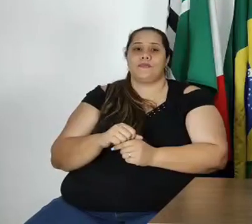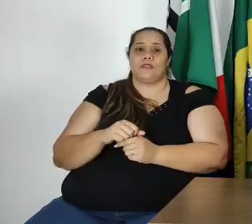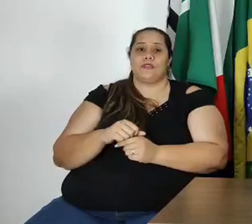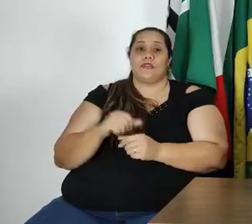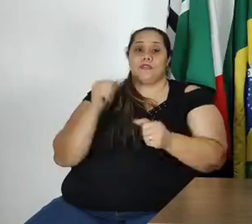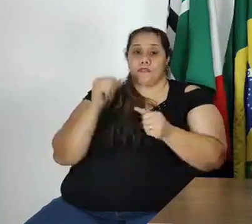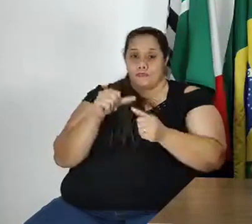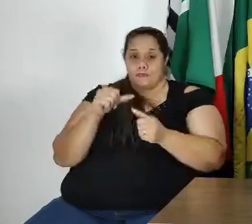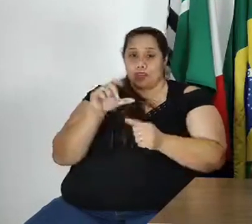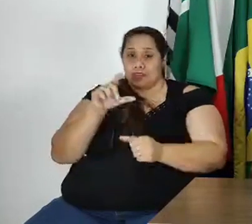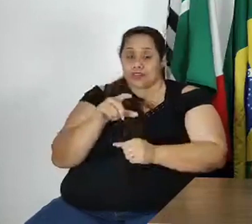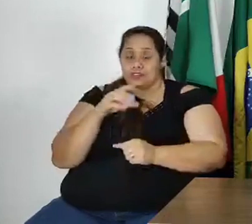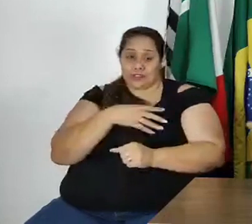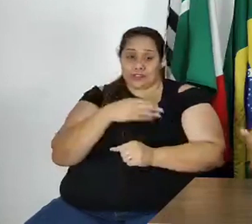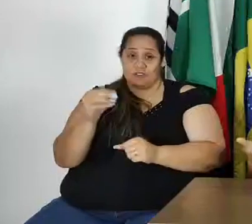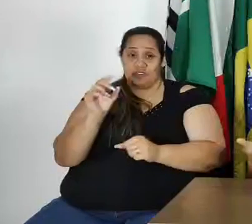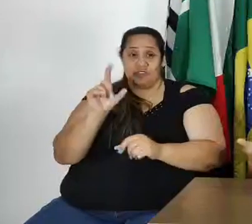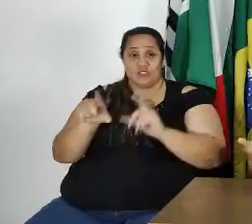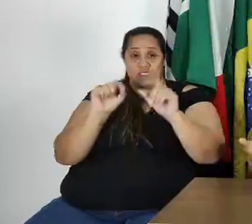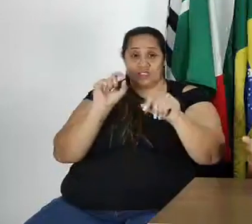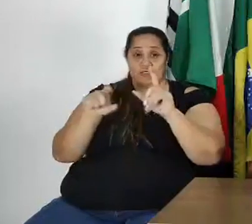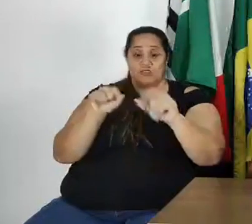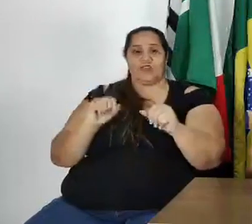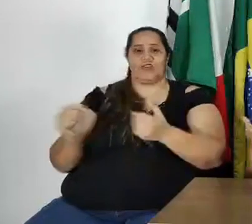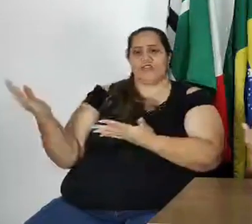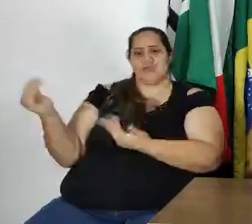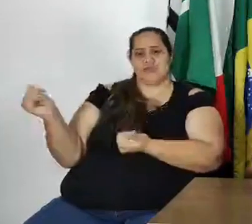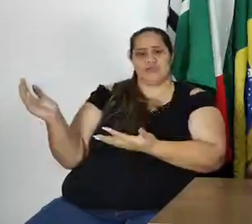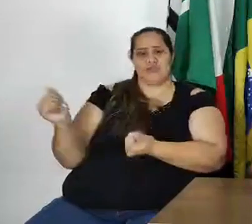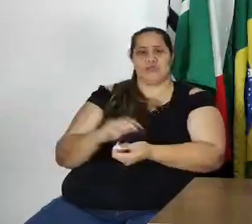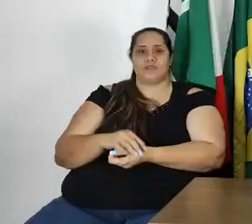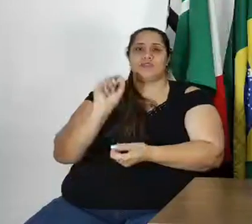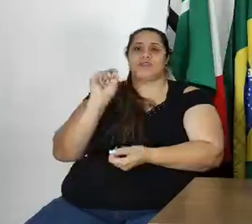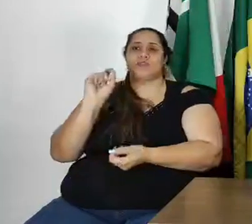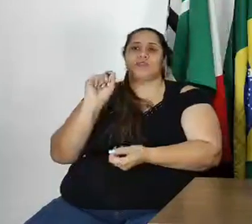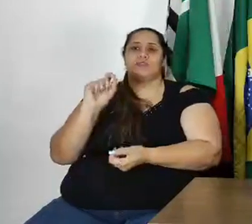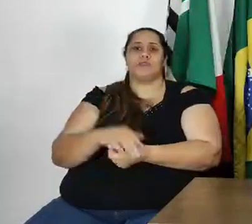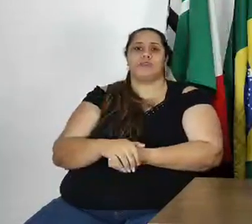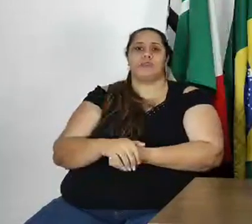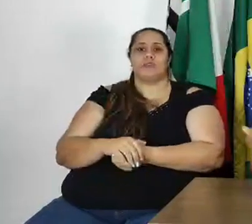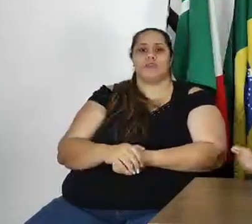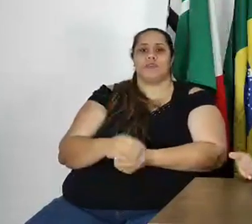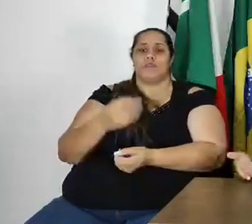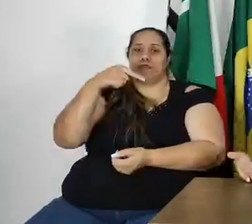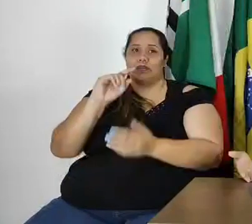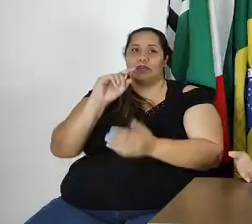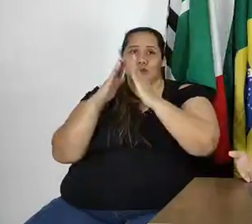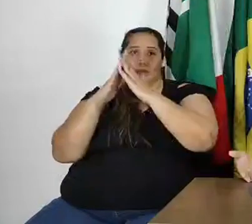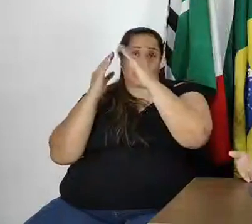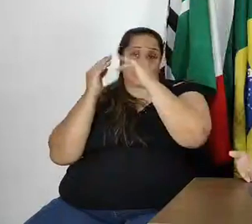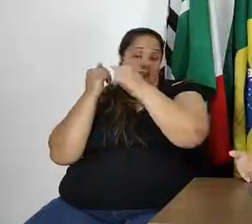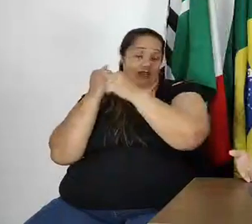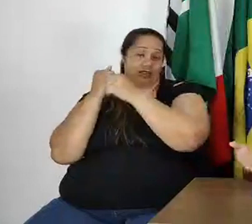anos, 12 anos, ainda jovens, decidir se vão ir ou não para a igreja com os